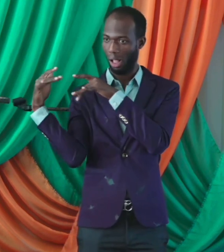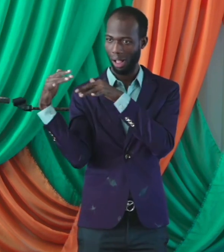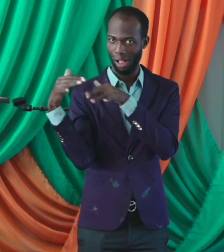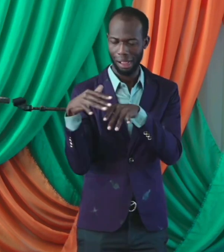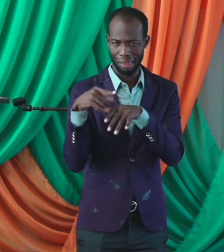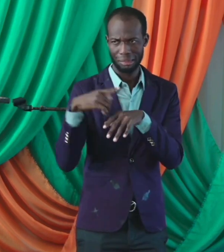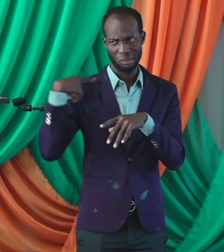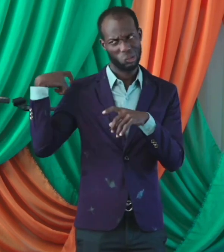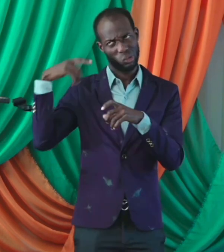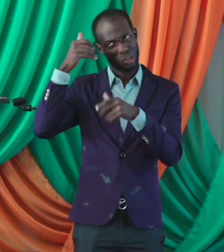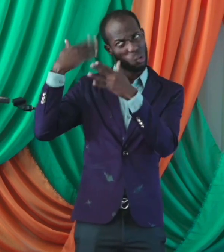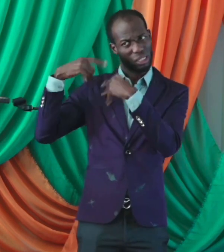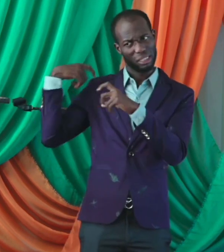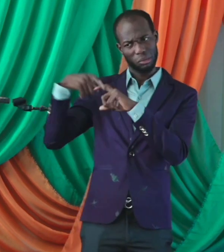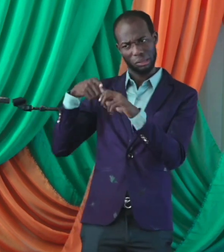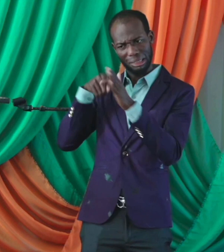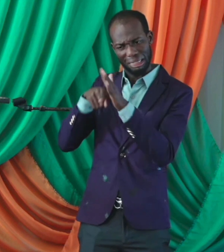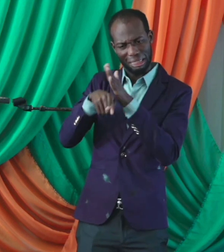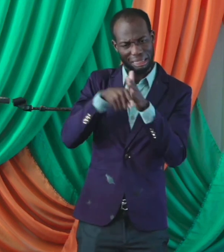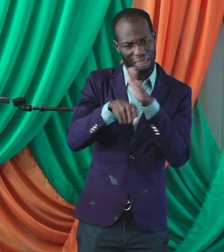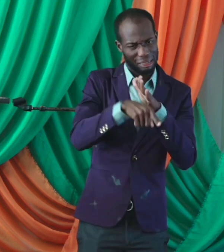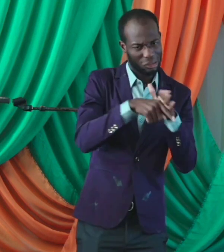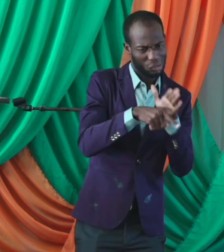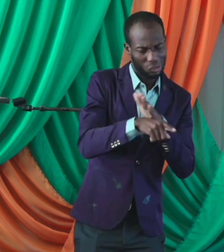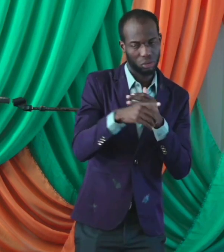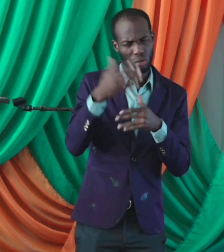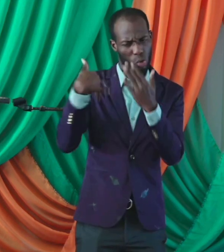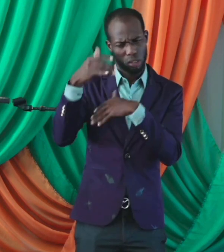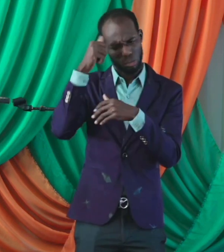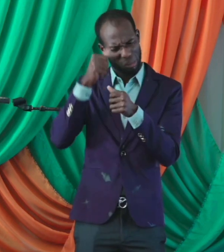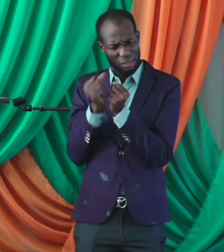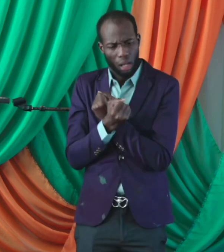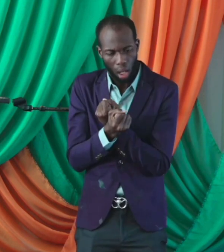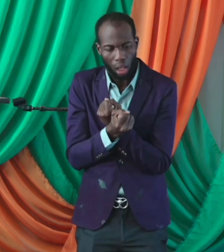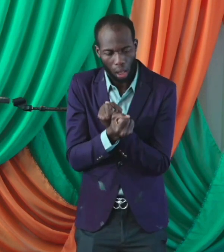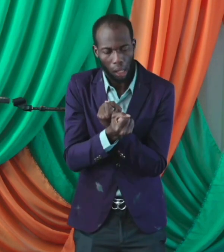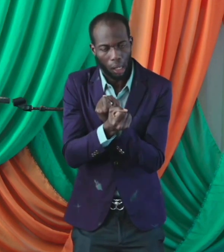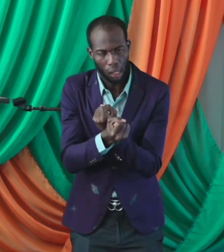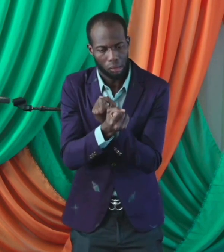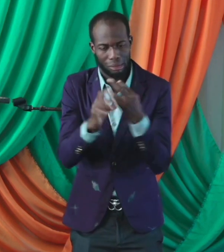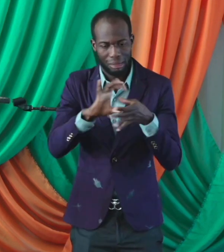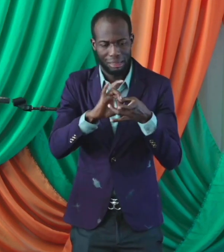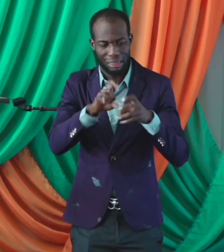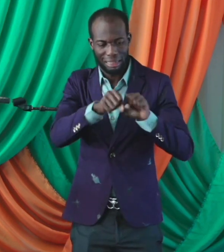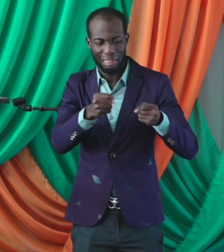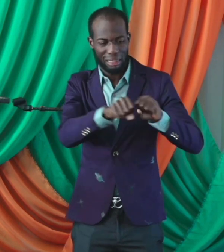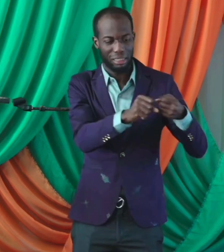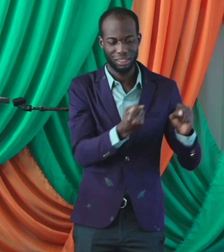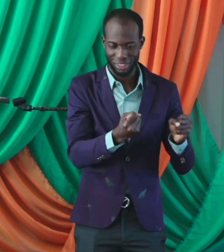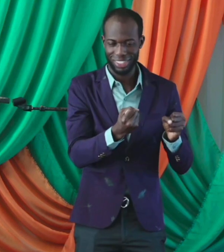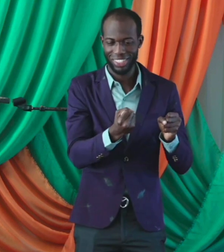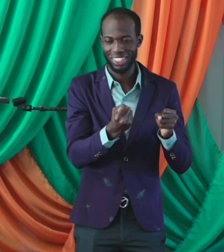Les Espagnols finissent tout indien pour nous prendre place là. Nous sommes esclaves, nous protégeons, nous sommes blancs dehors, nous font pays. Pas oublier